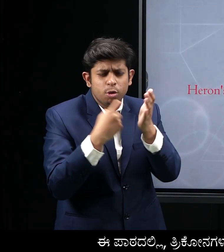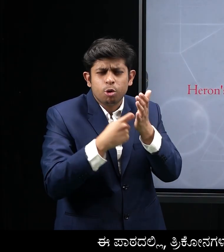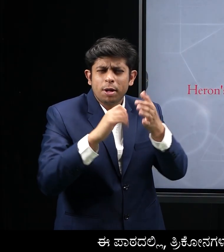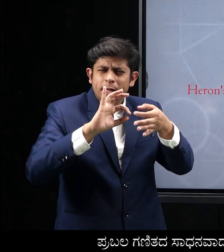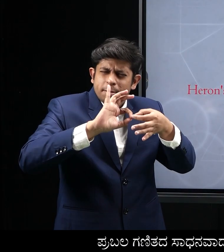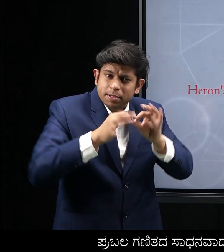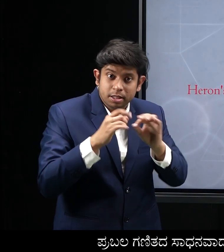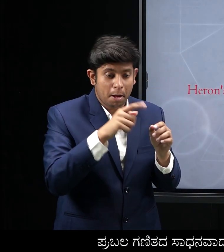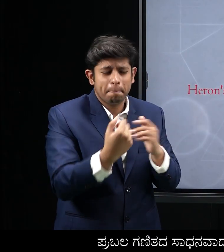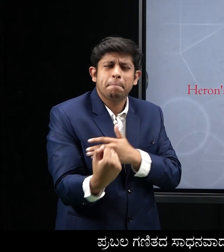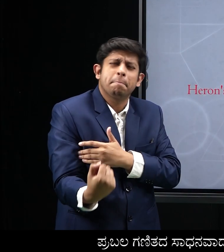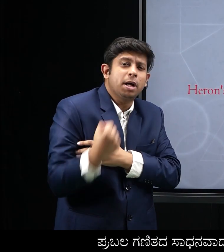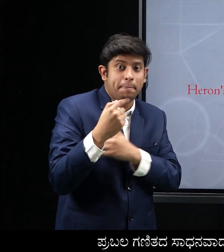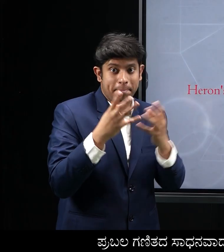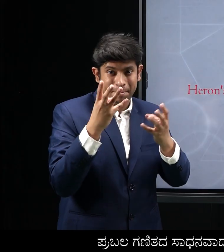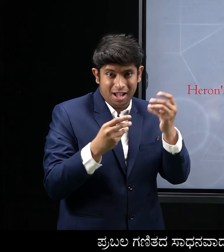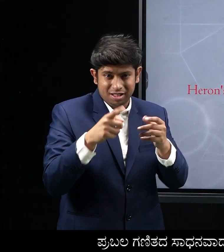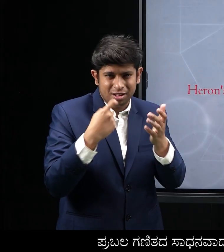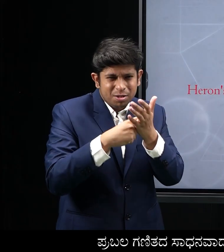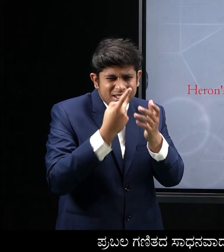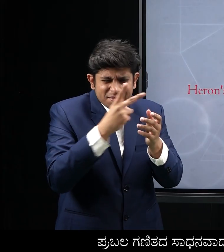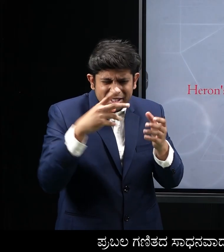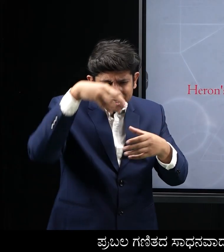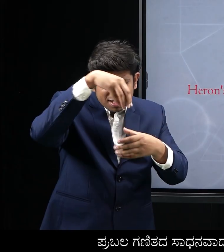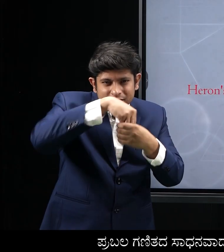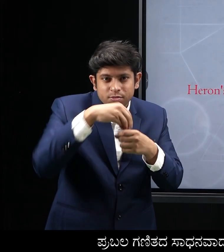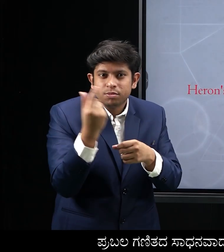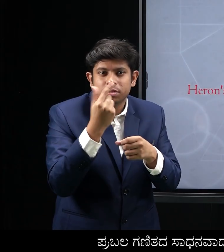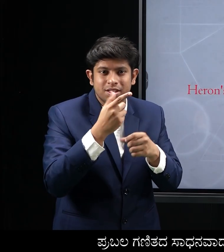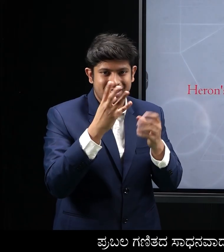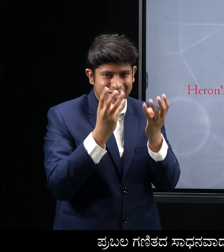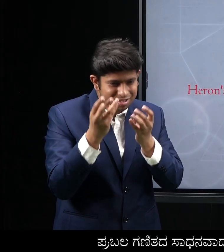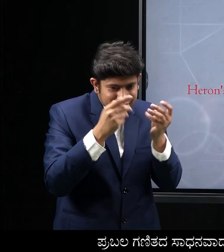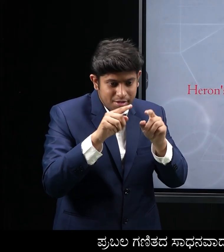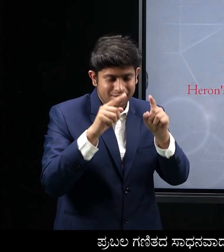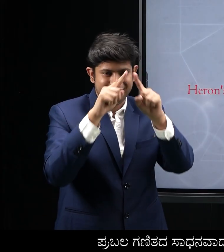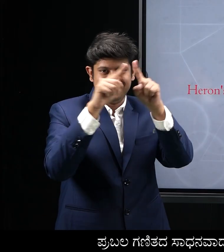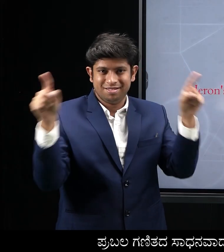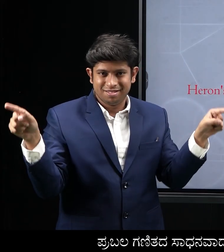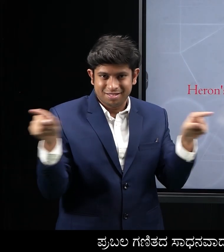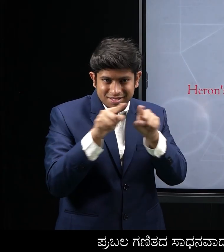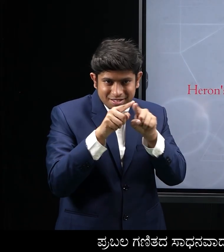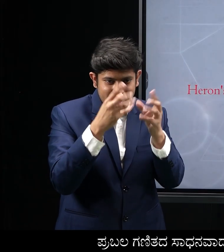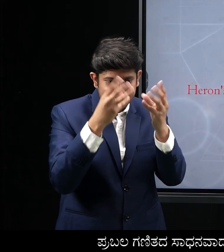ಬಳಸಲಾಗುವ ಪ್ರಬಲ ಗಣಿತದ ಸಾಧನವಾದ ಹೆರಾನ್ನ ಫಾರ್ಮುಲಾದಲ್ಲಿ ನಾವು